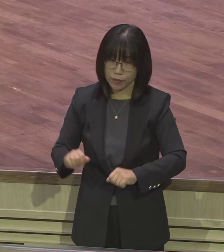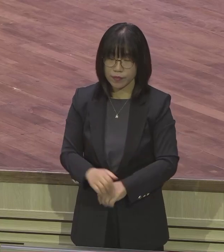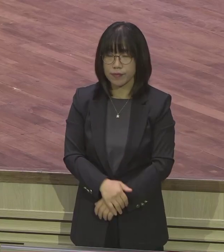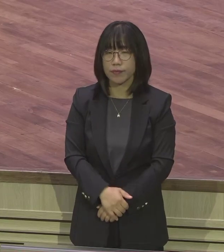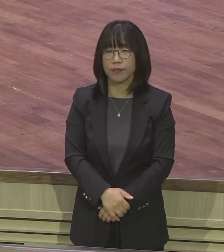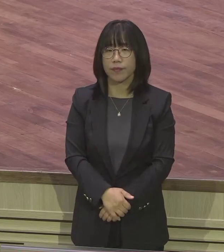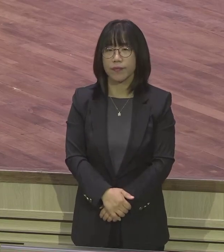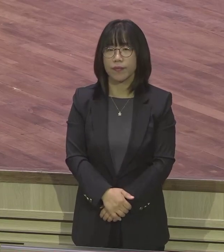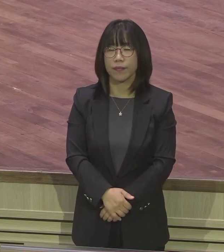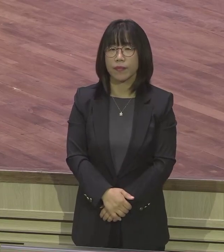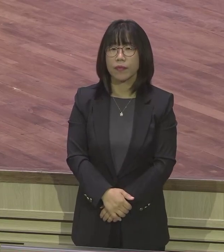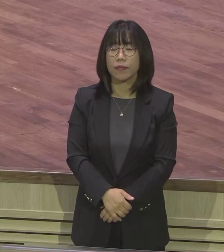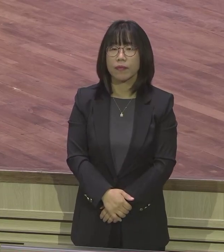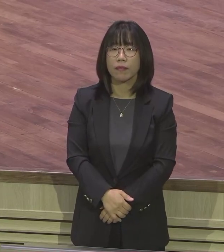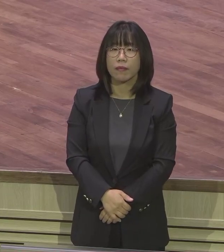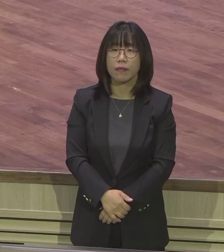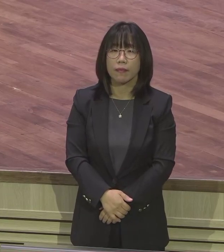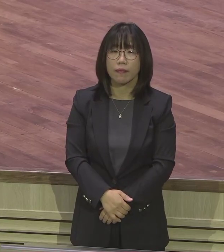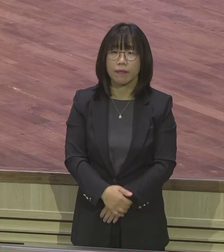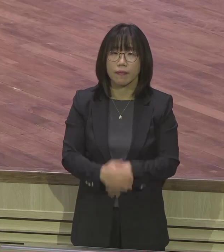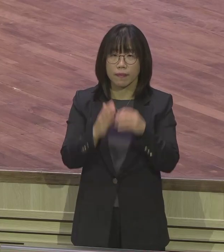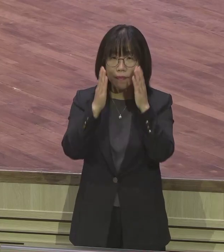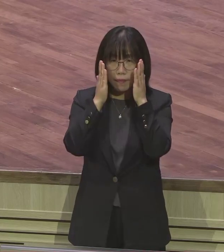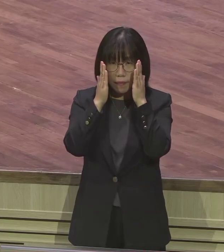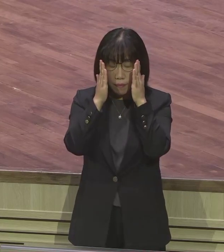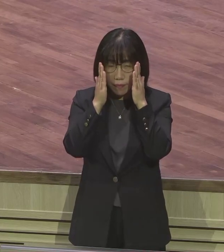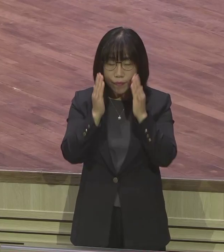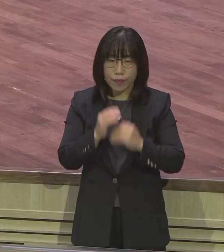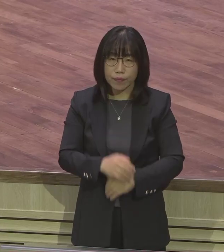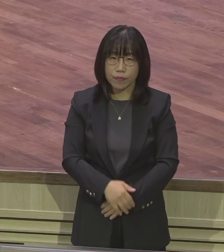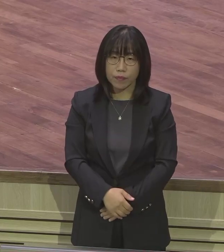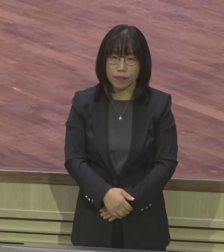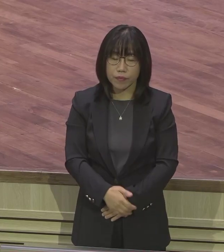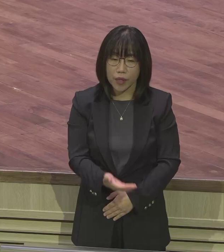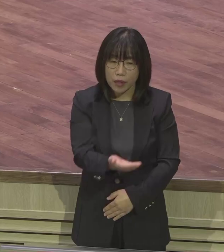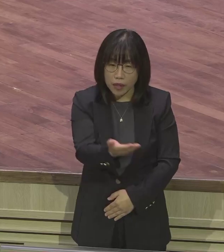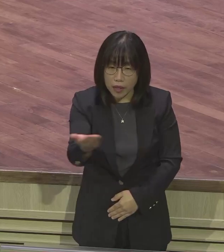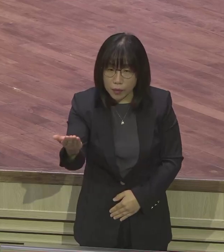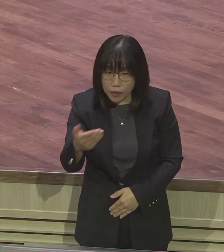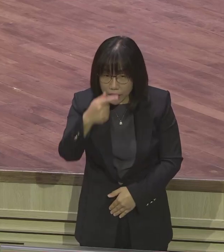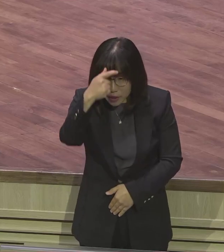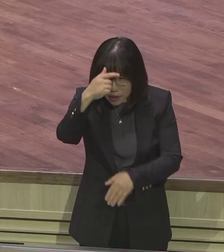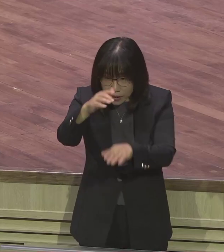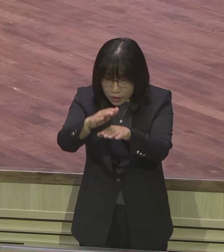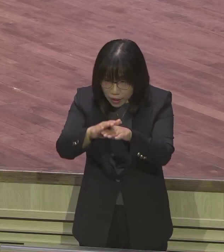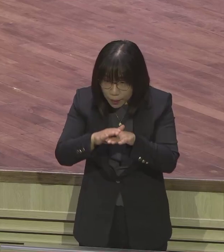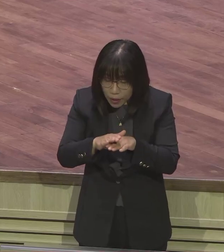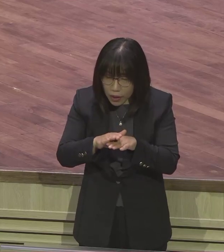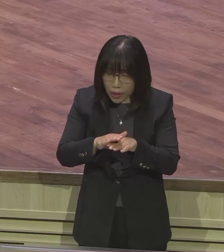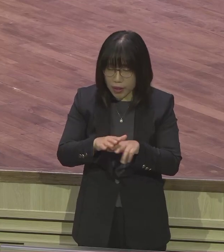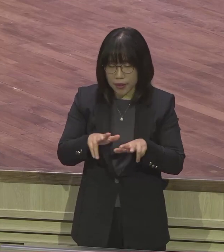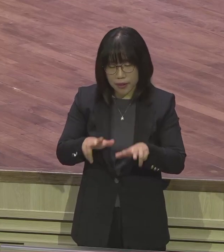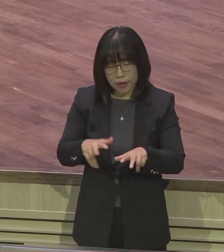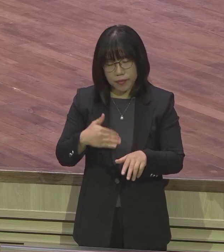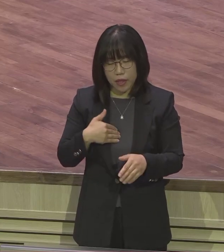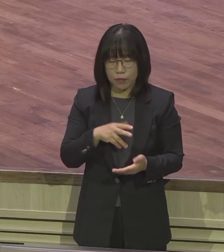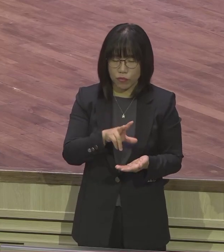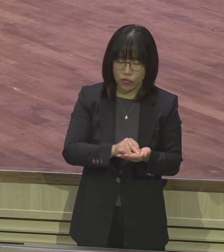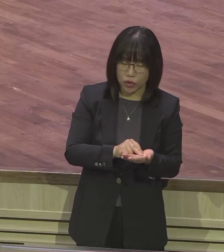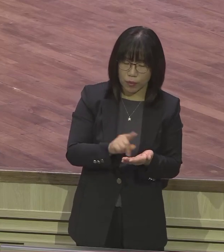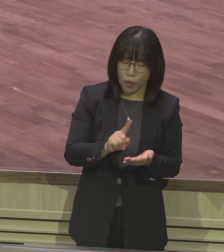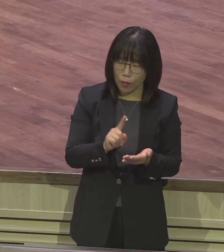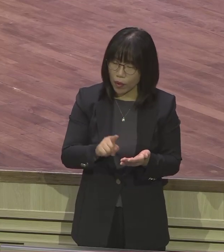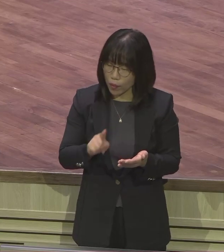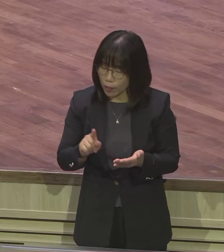신앙생활이죠. 만약에 보세요. 이렇게 믿음 가지고 와서 하나님 예배 통해서 예배 시간 통해서 내 문제에 답